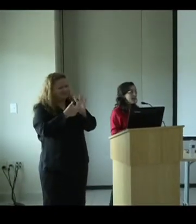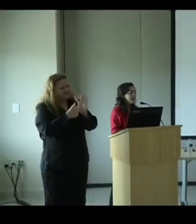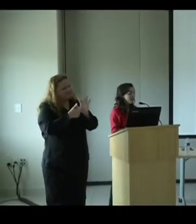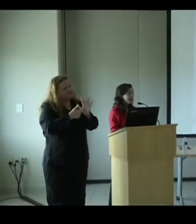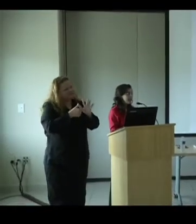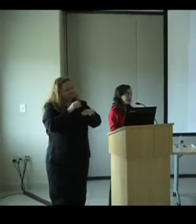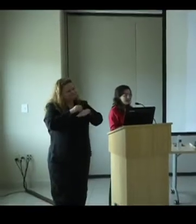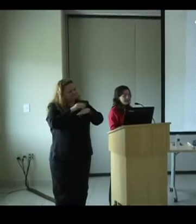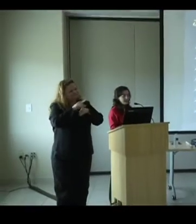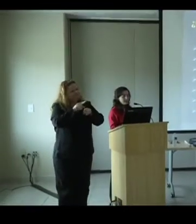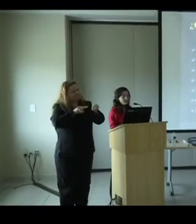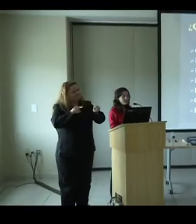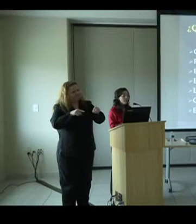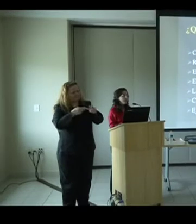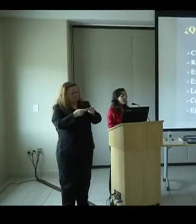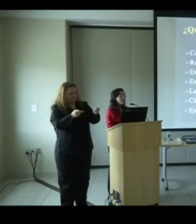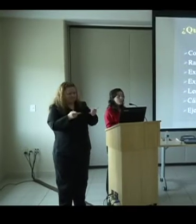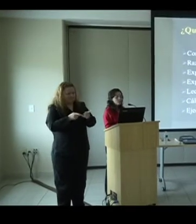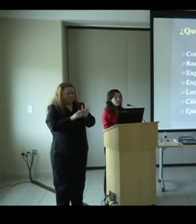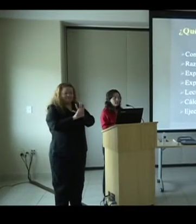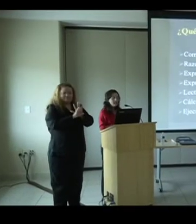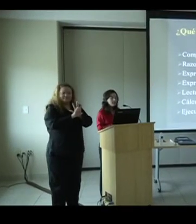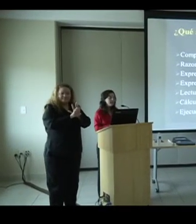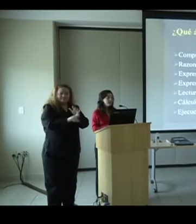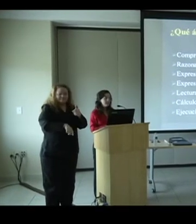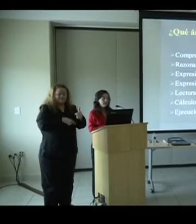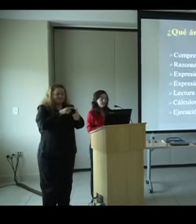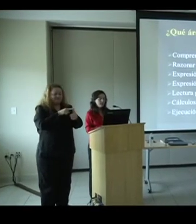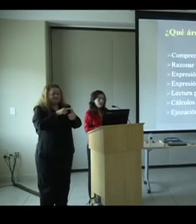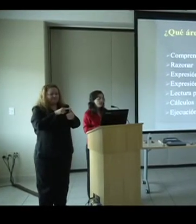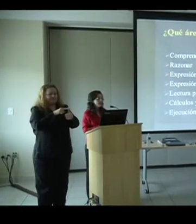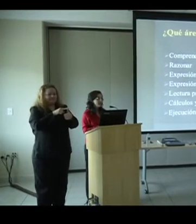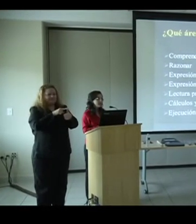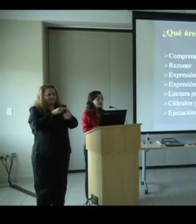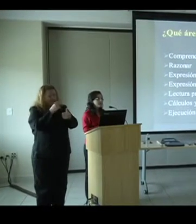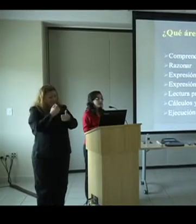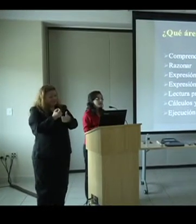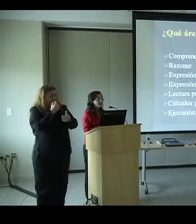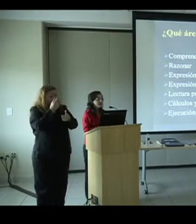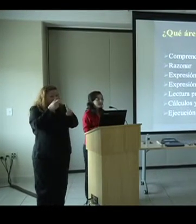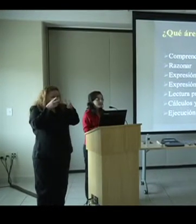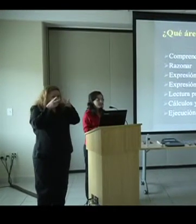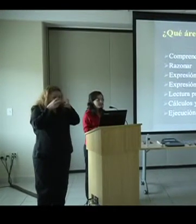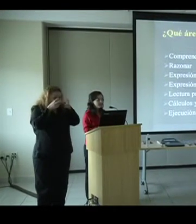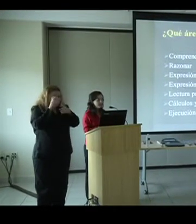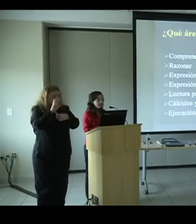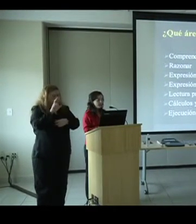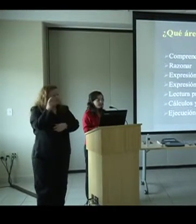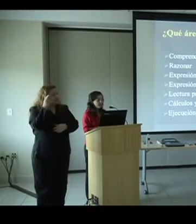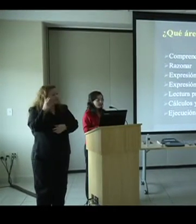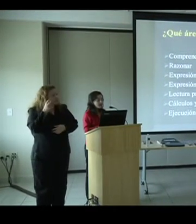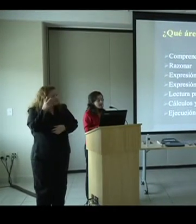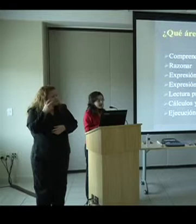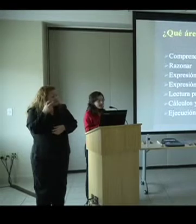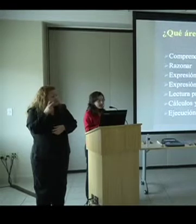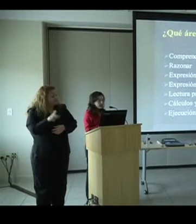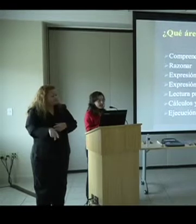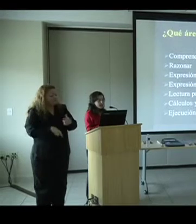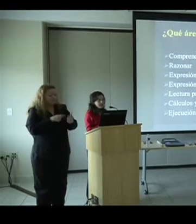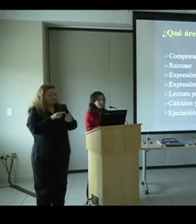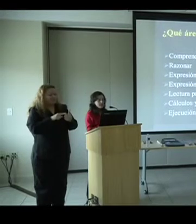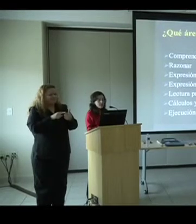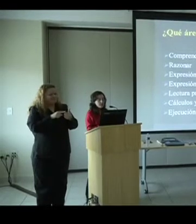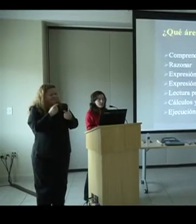verse afectadas diferentes áreas por ejemplo comprender lo que se ve o lo que se escucha el